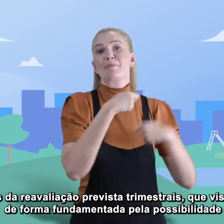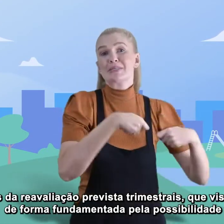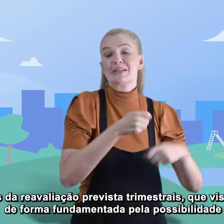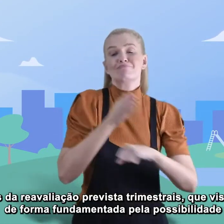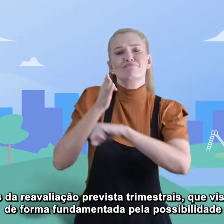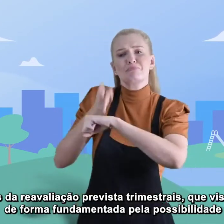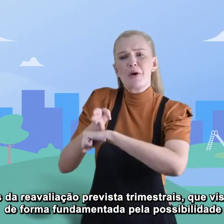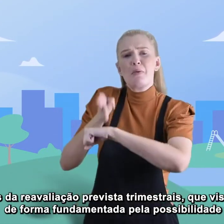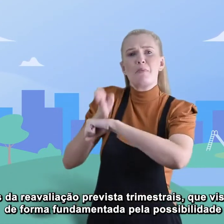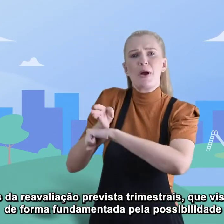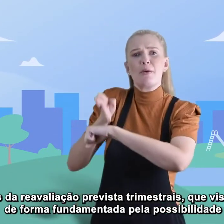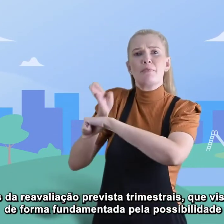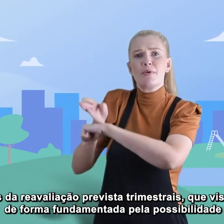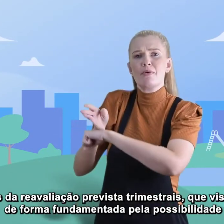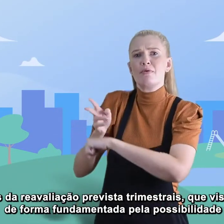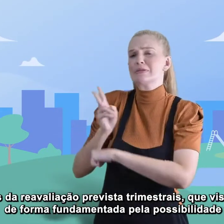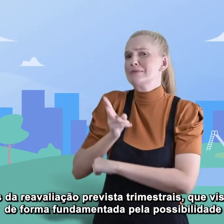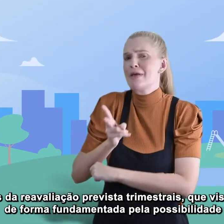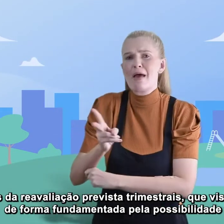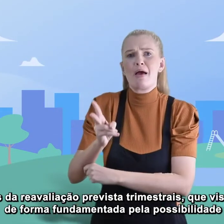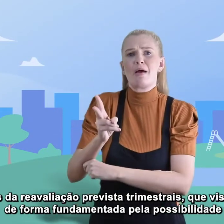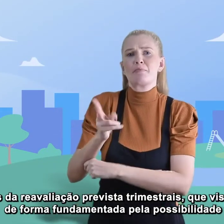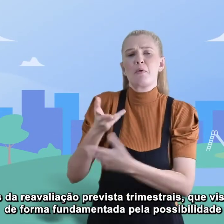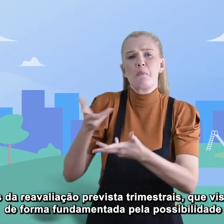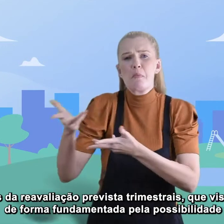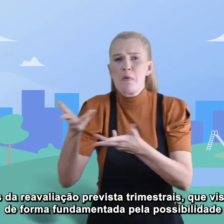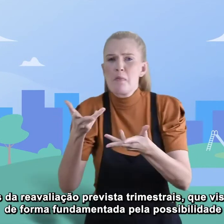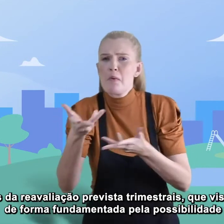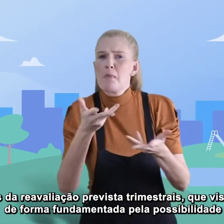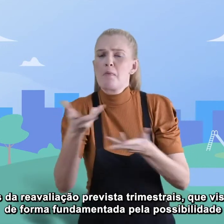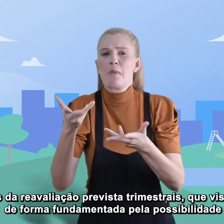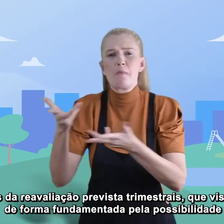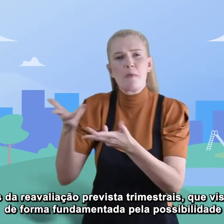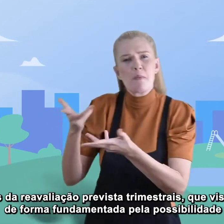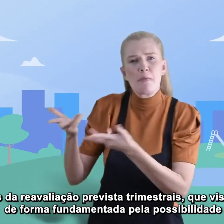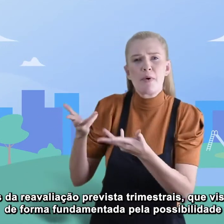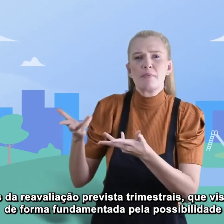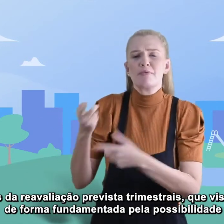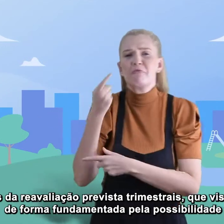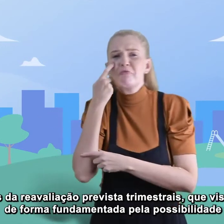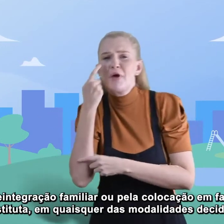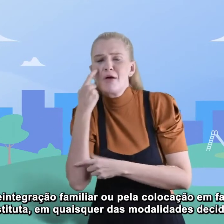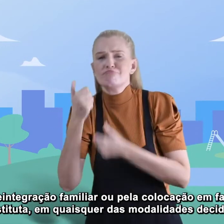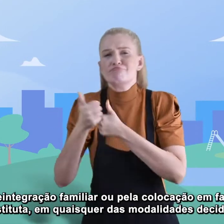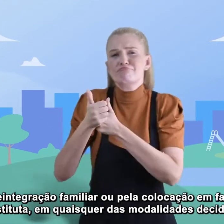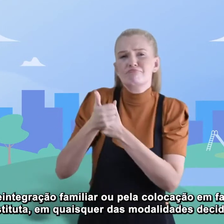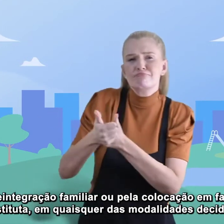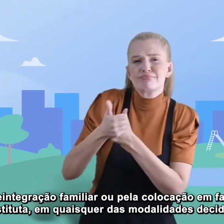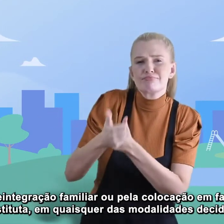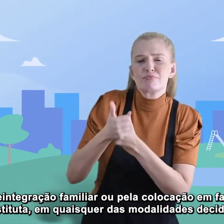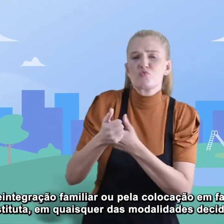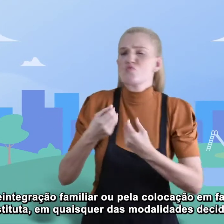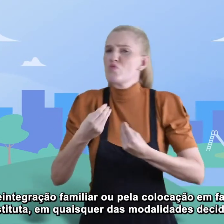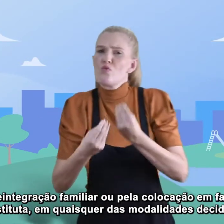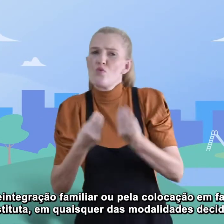trimestrais, que visa decidir de forma fundamentada pela possibilidade de reintegração familiar